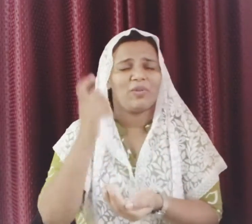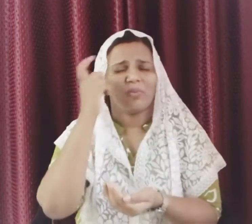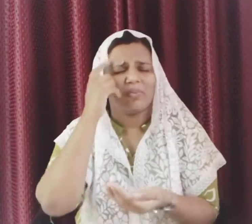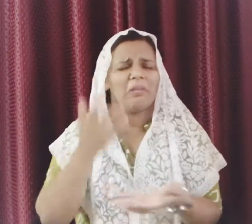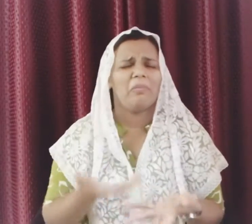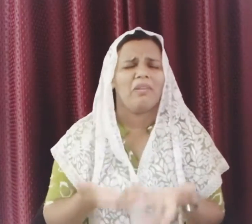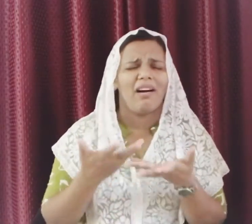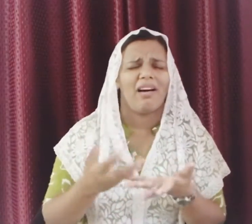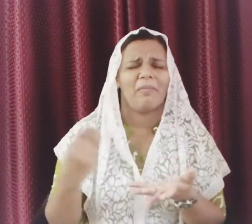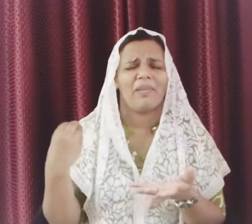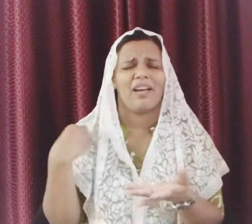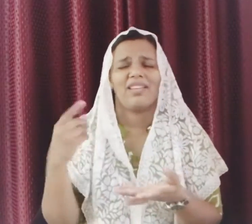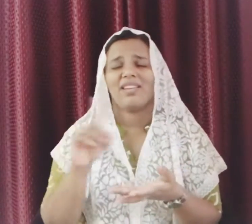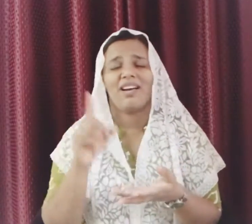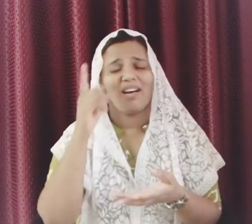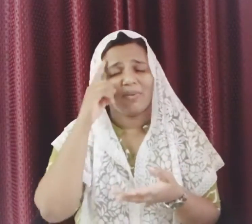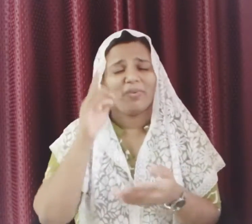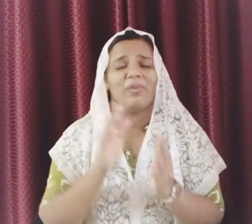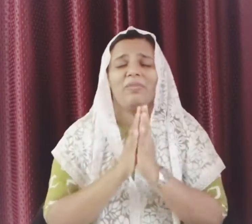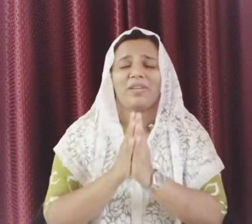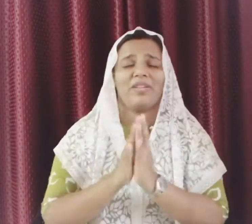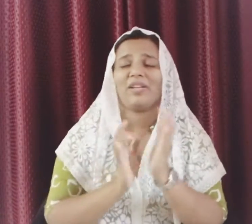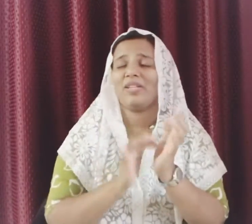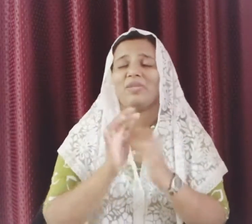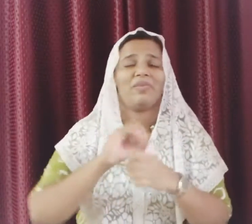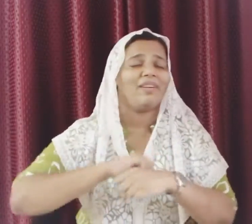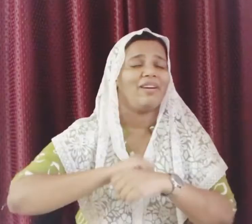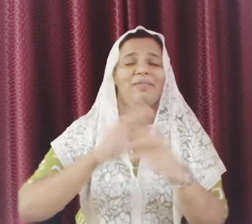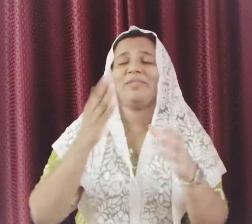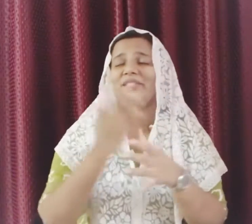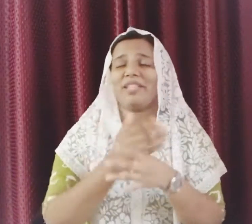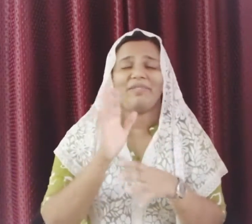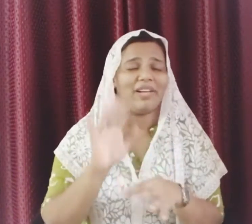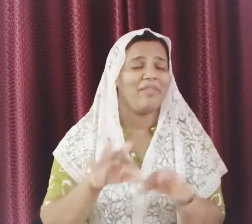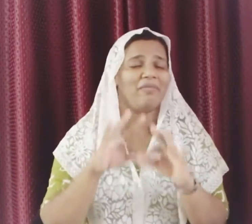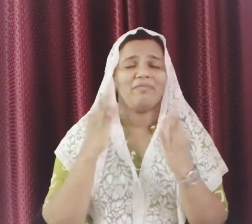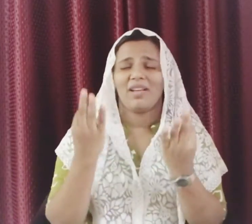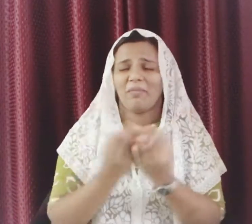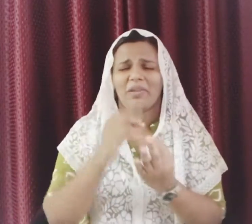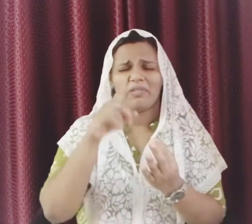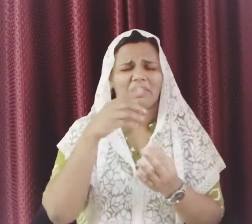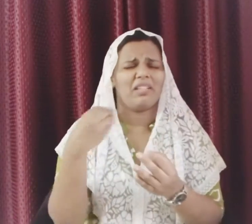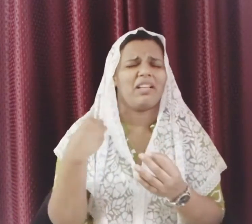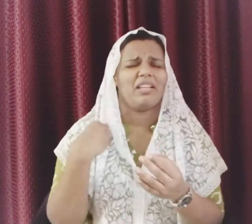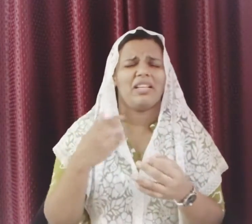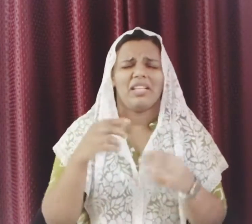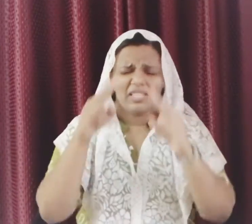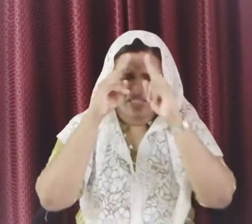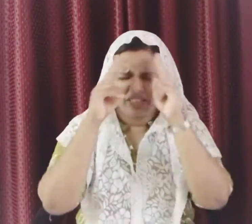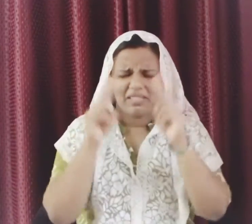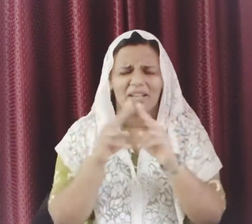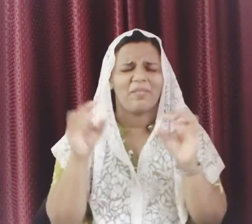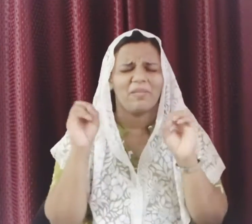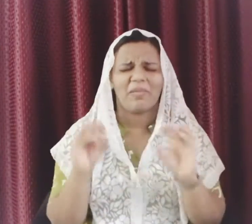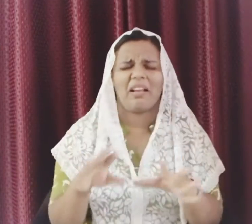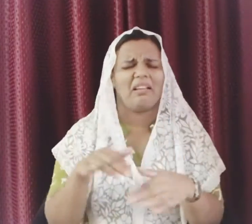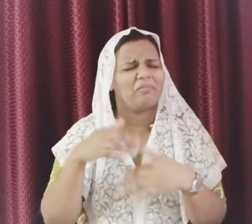ഓർത്ത് ഭാരപ്പെട്ടിരിക്കുന്നവർക്ക് വേണ്ടി പ്രാർത്ഥിക്കുന്നു. കഥാവെ അങ്ങ് അത്ഭുതം ചെയ്യണമേ. കുടുംബജീവിതത്തിൽ സമാധാനമില്ലാതെ തകർച്ചയുടെ വക്കിൽ കഴിയുന്നവർക്ക് വേണ്ടി